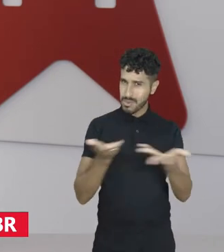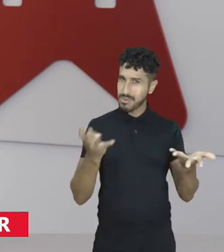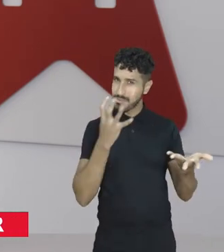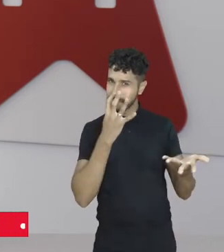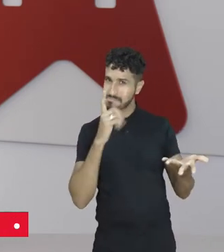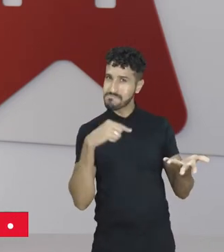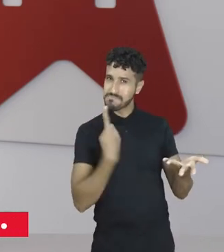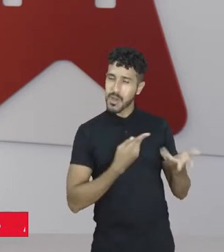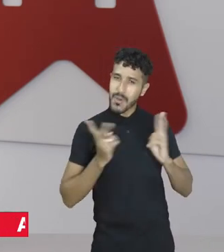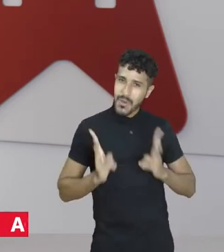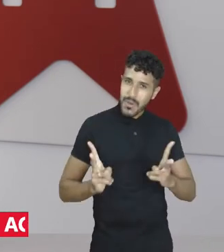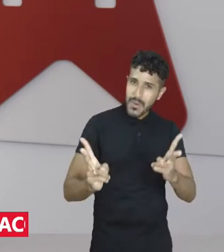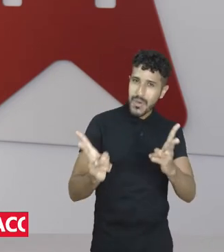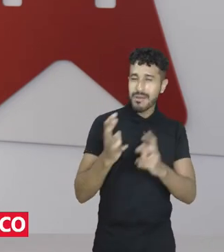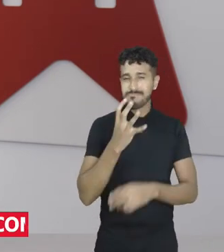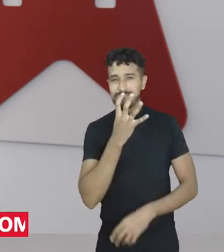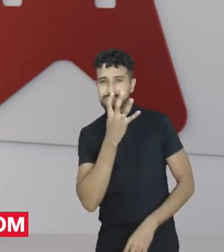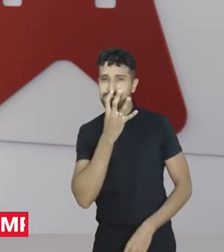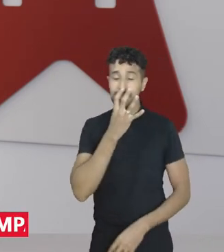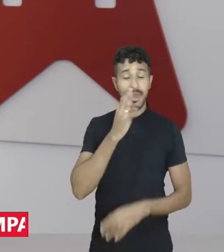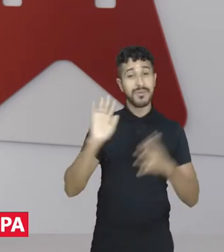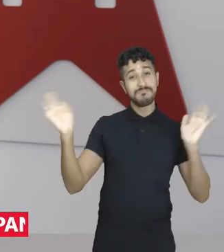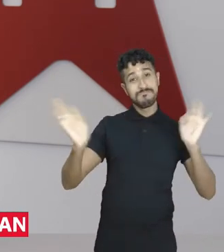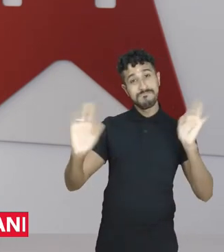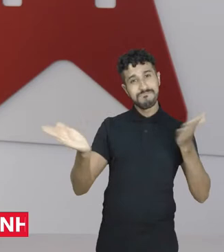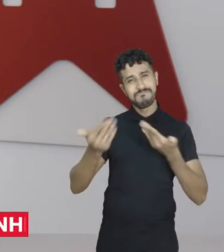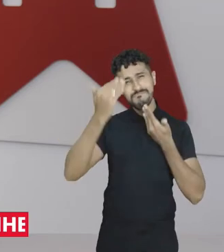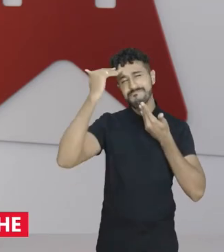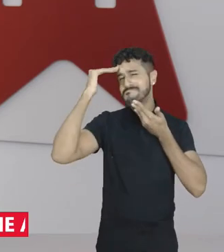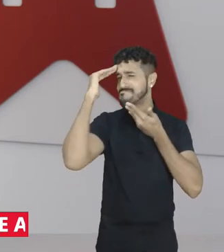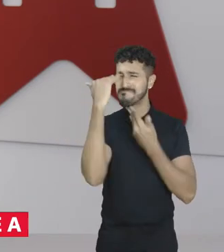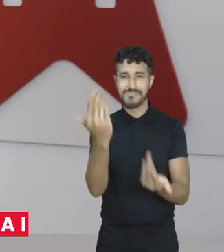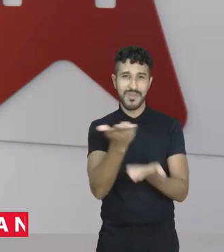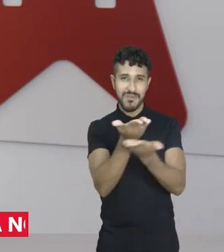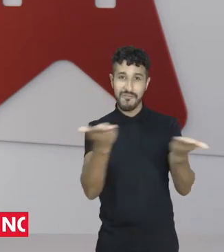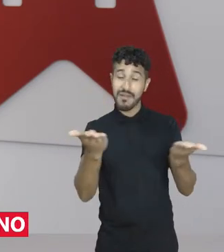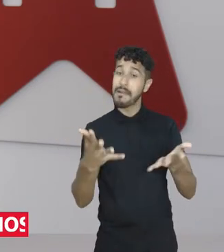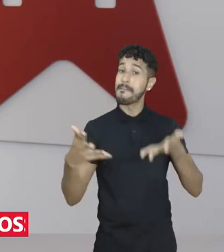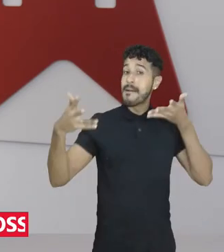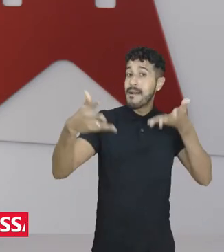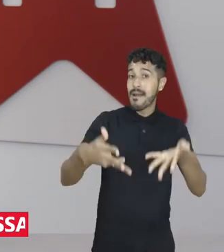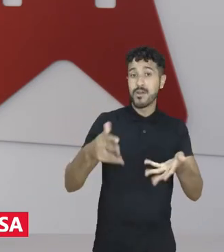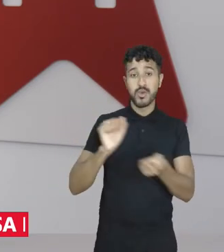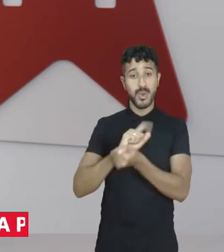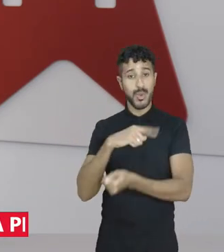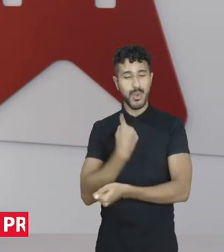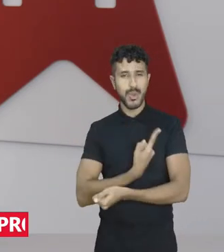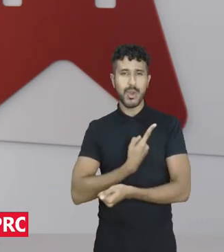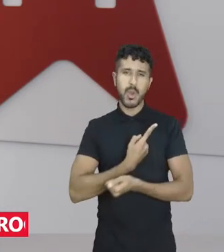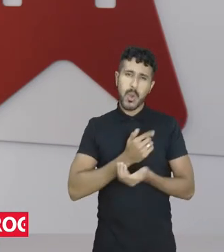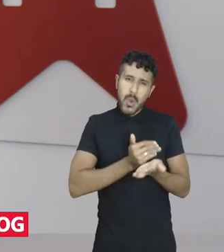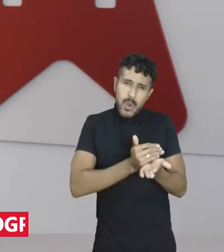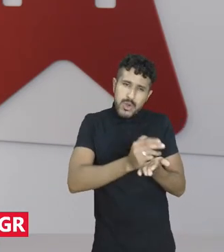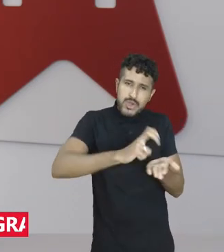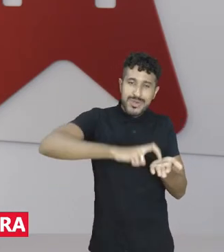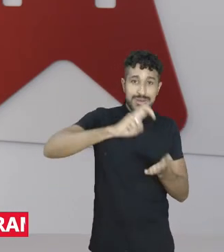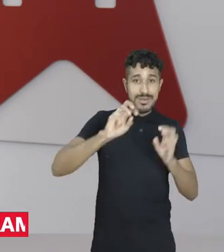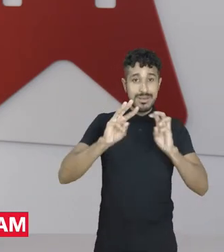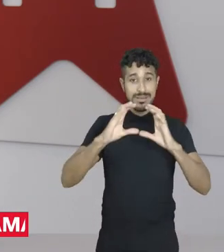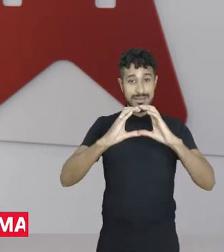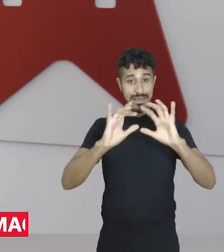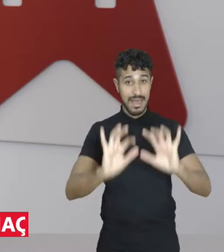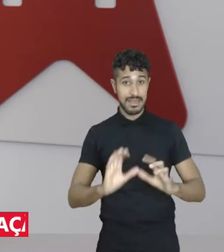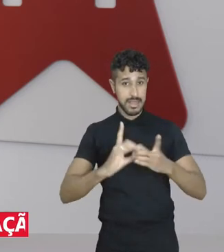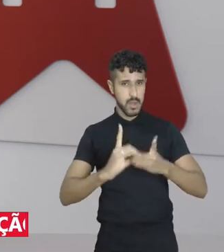gente, continue nos acompanhando. Eu me despeço agradecendo muito a sua participação aqui com a gente desde cedo no Chat Democracia, a